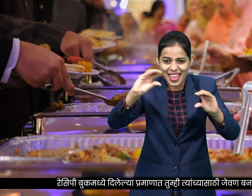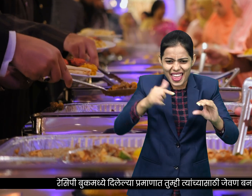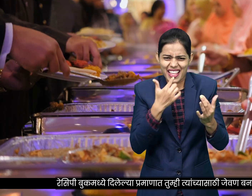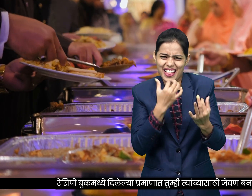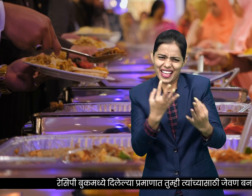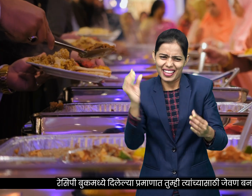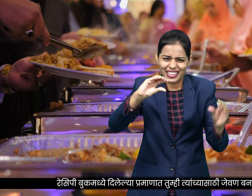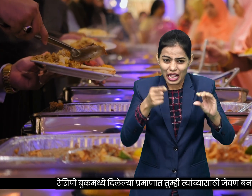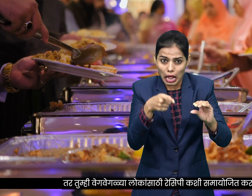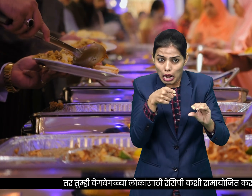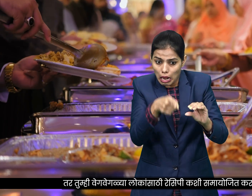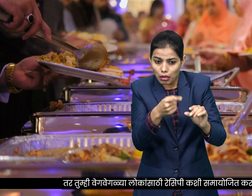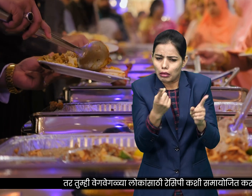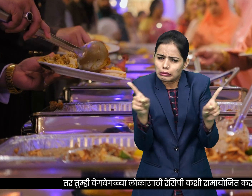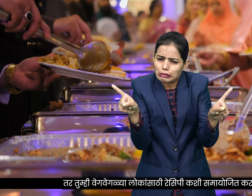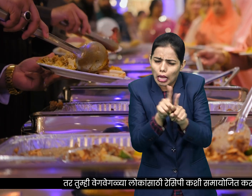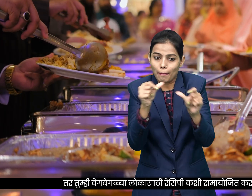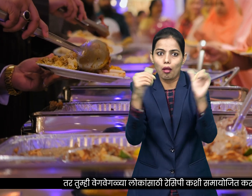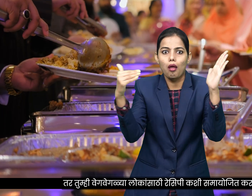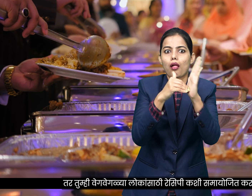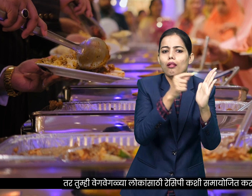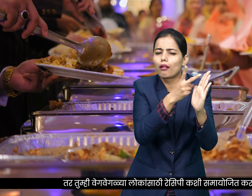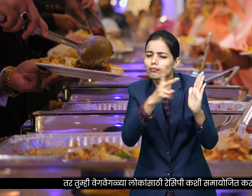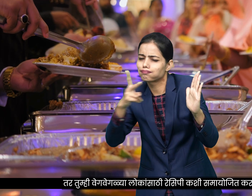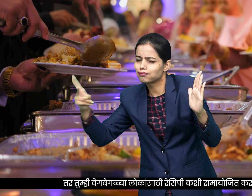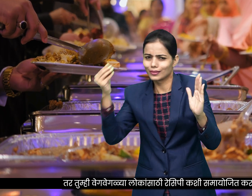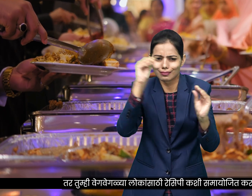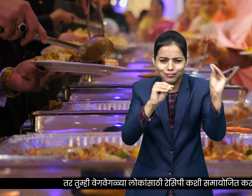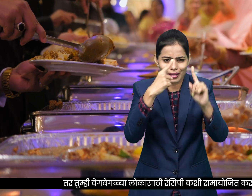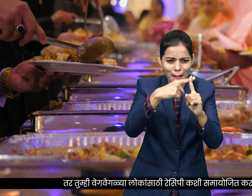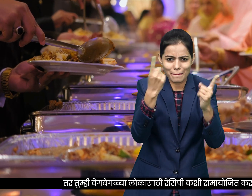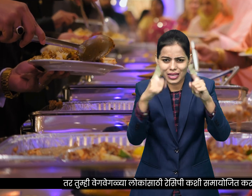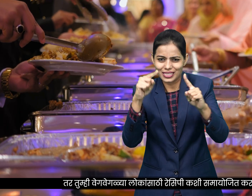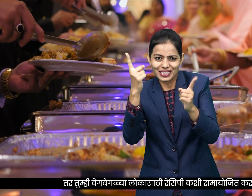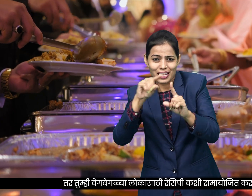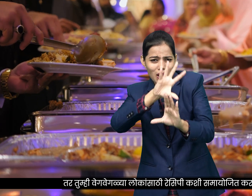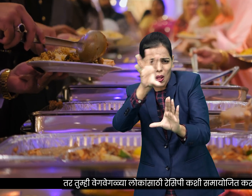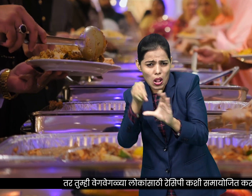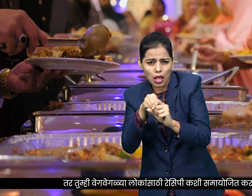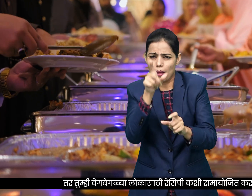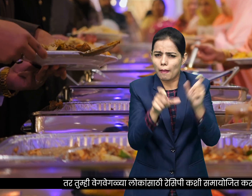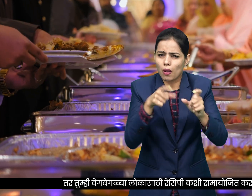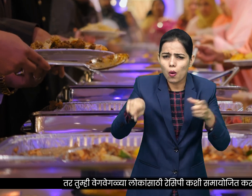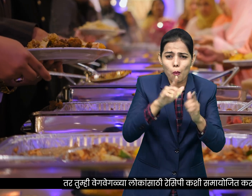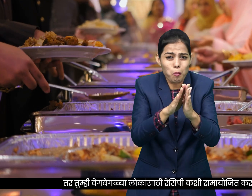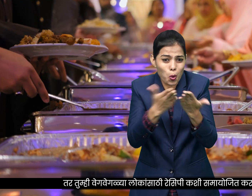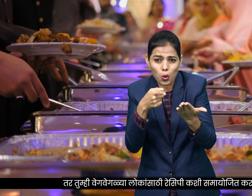बनवले असेल, तर तुम्ही वेगवेगळ्या लोकांसाठी रेसिपी कशी समायोजित कराल? येथे